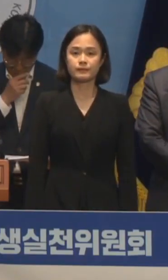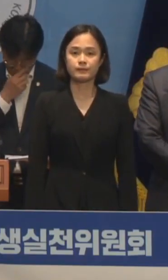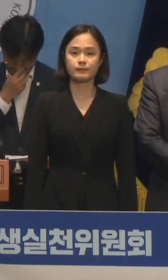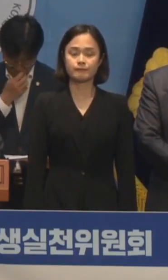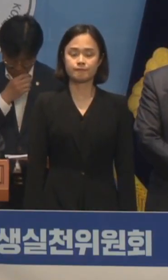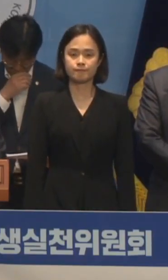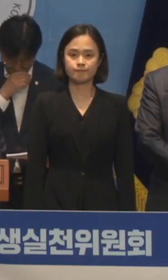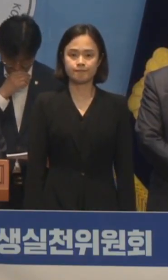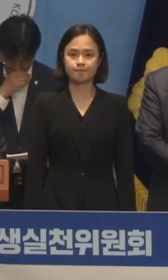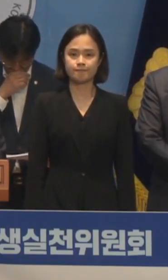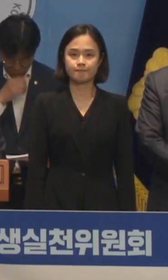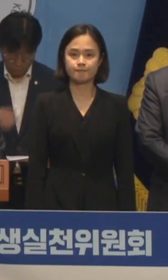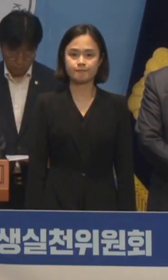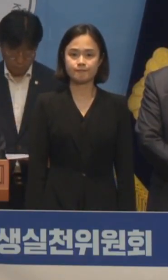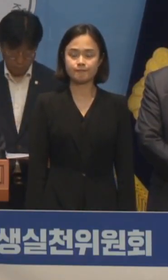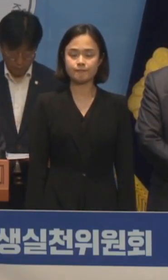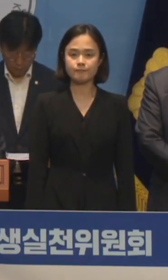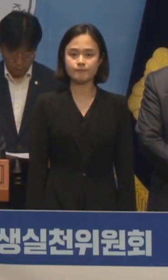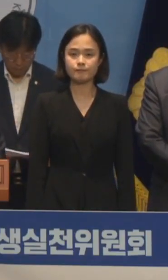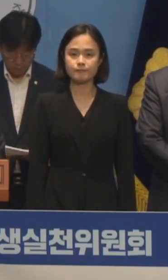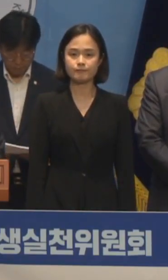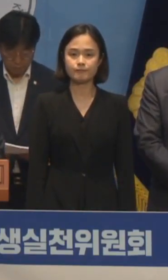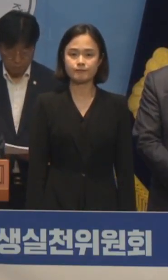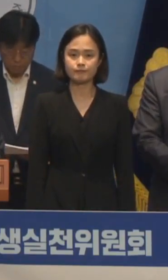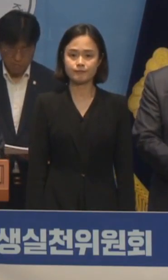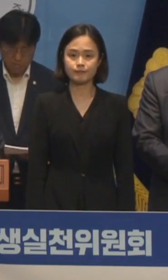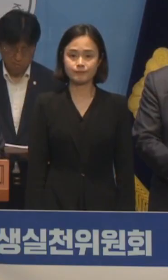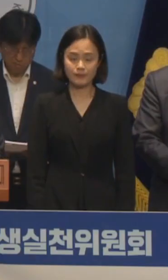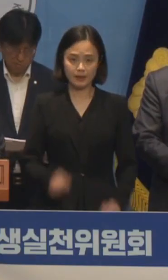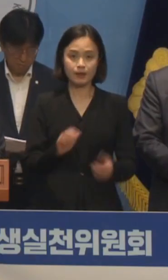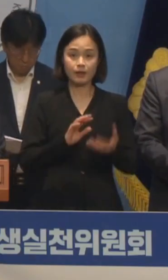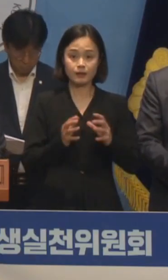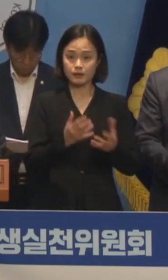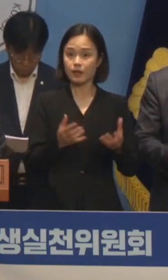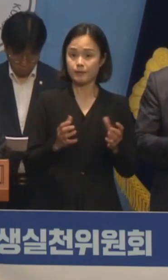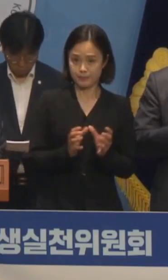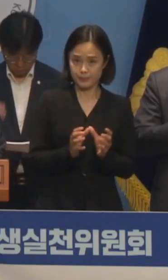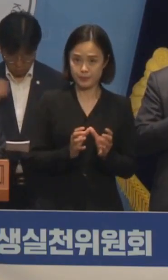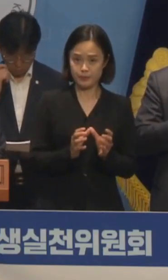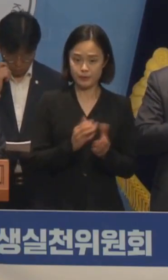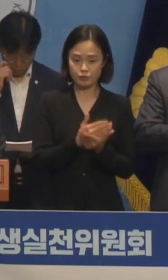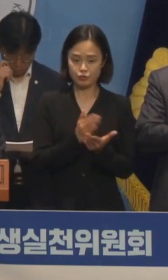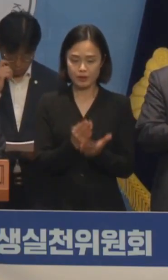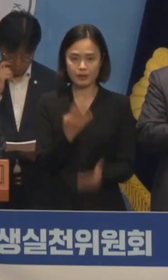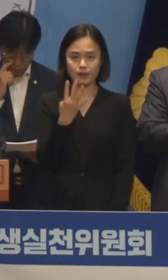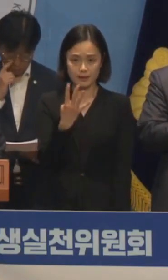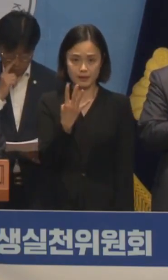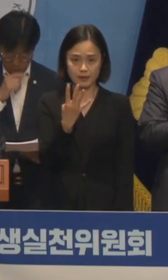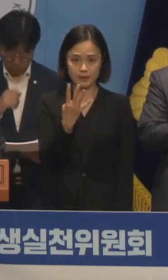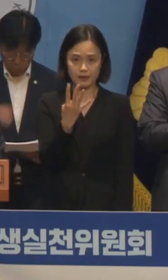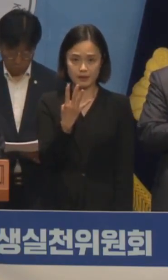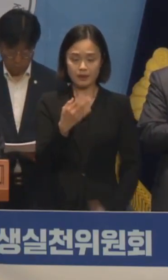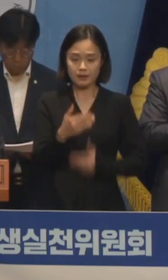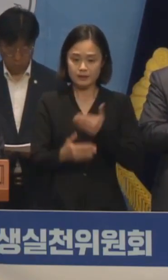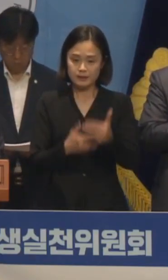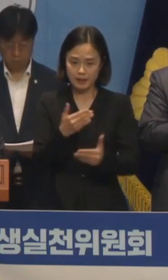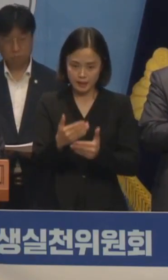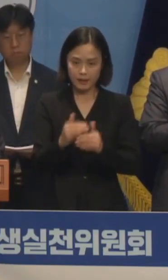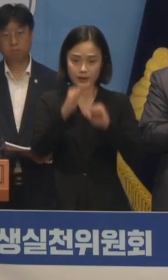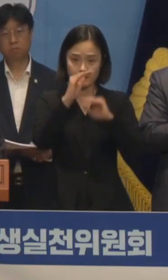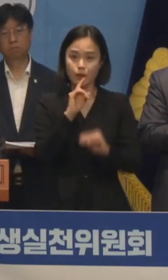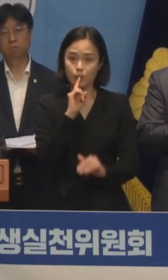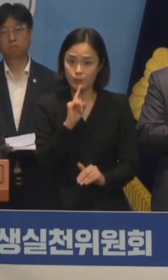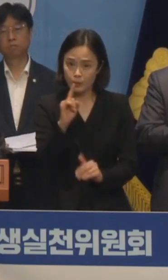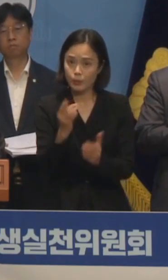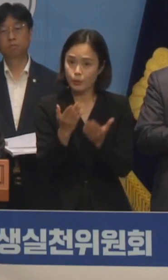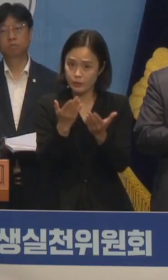그러면 그간의 을지로 TF 네 가지 분야에 대해서 경과보고를 말씀드리고